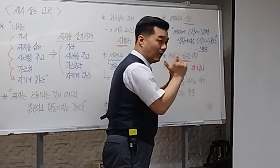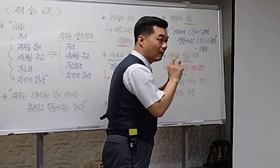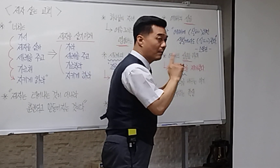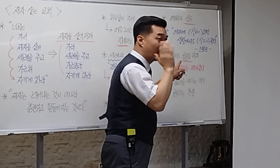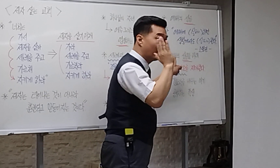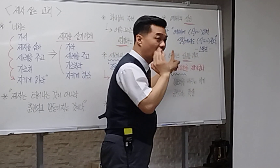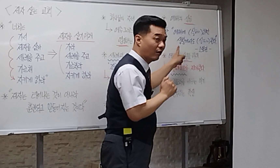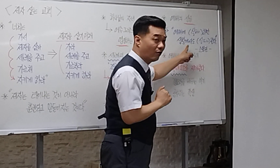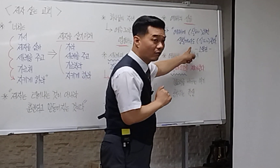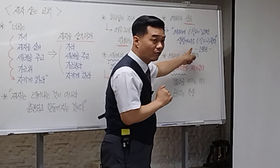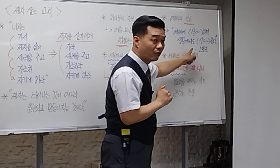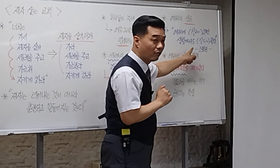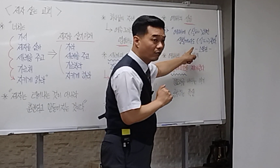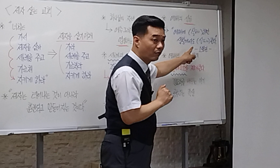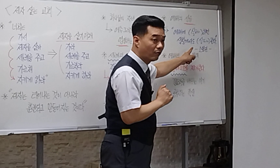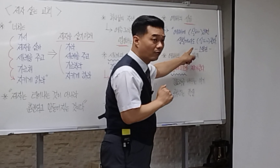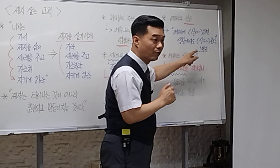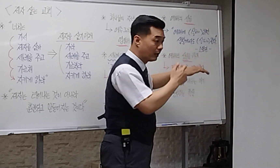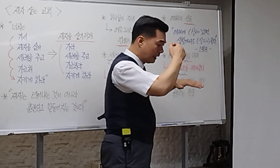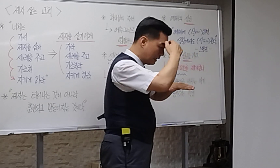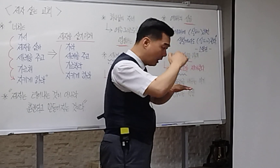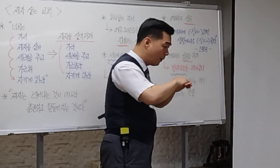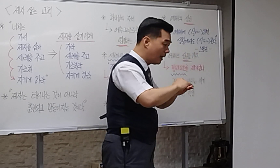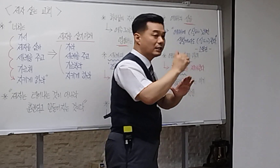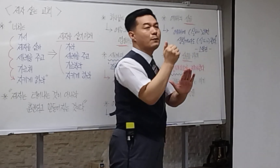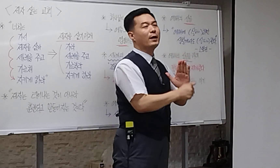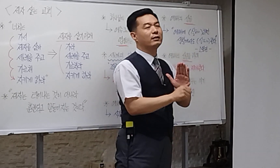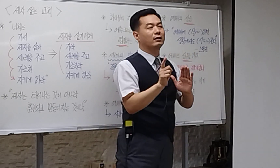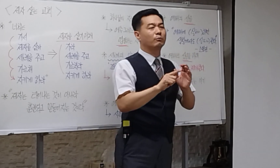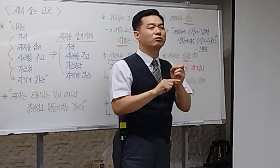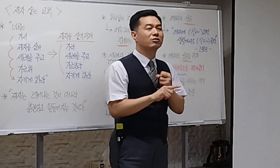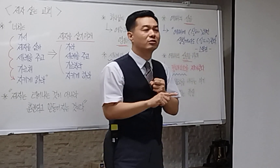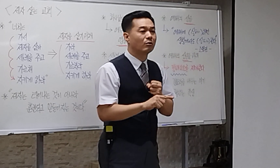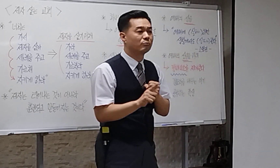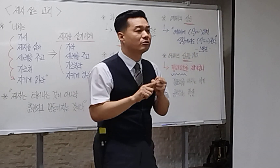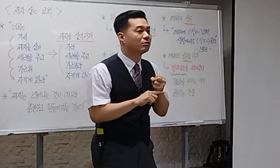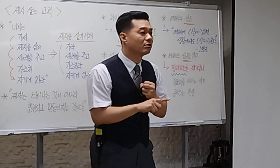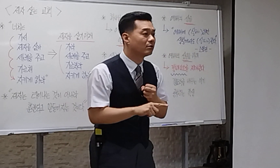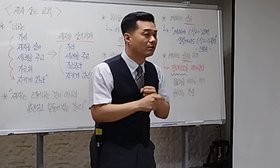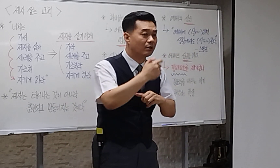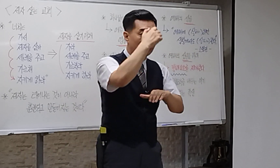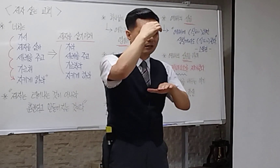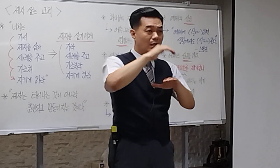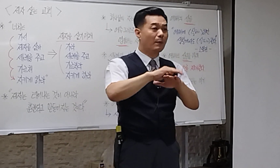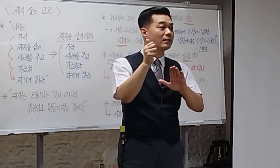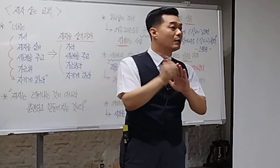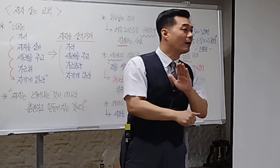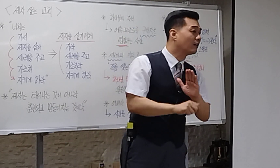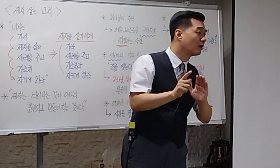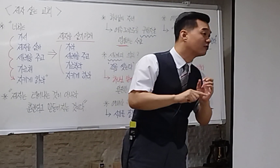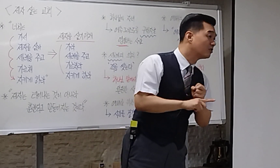강하게 말한 거예요. 예배에 실패한다는 게 무슨 뜻이죠? 무슨 뜻? 예배에 실패한다는 게 무슨